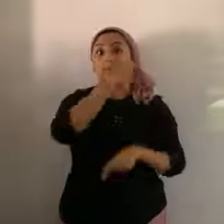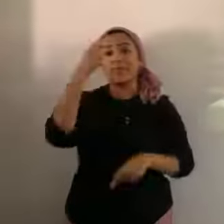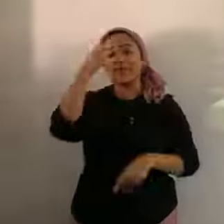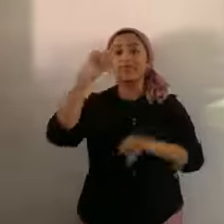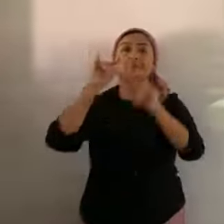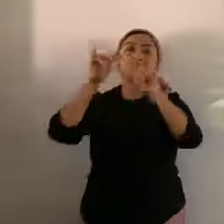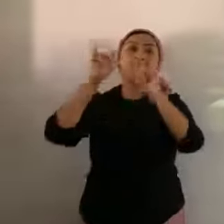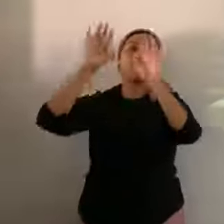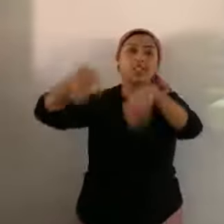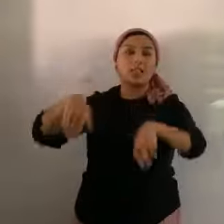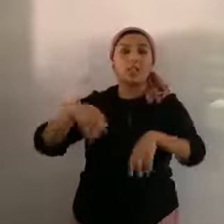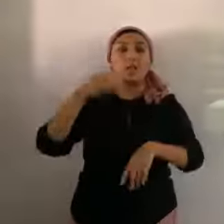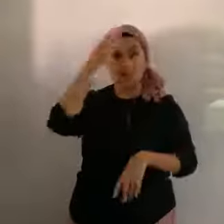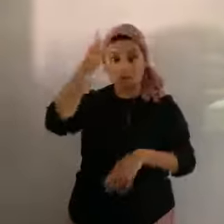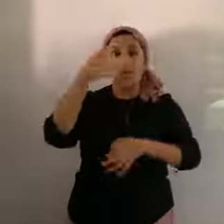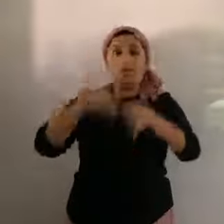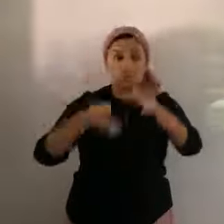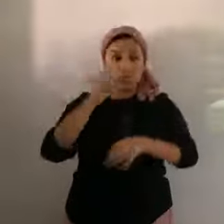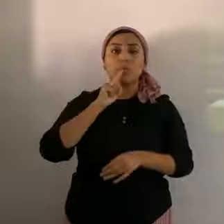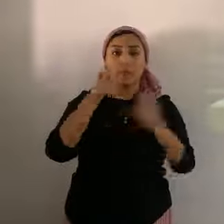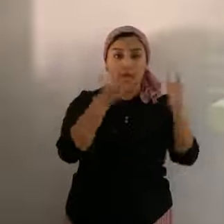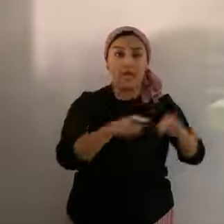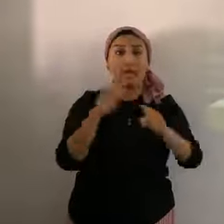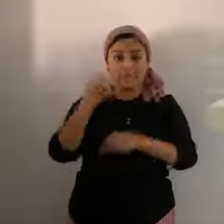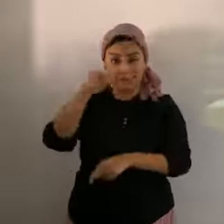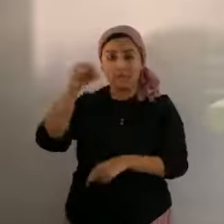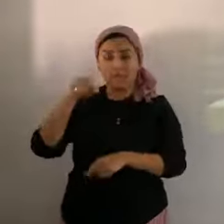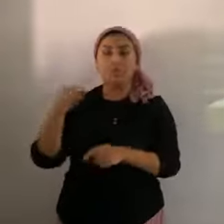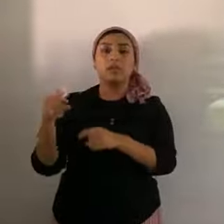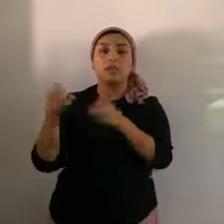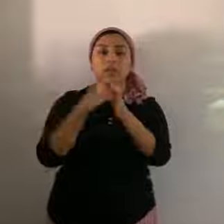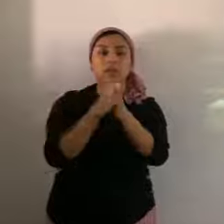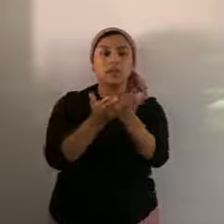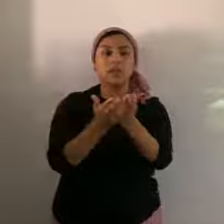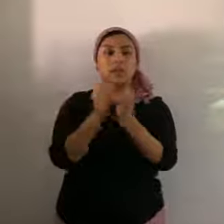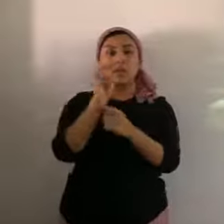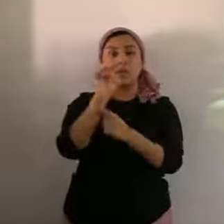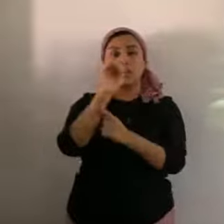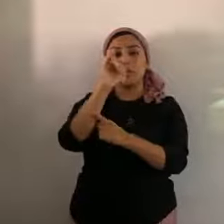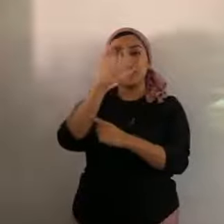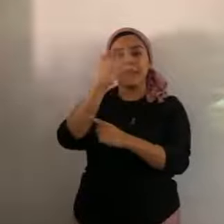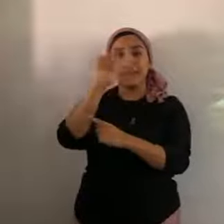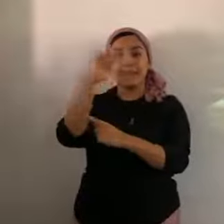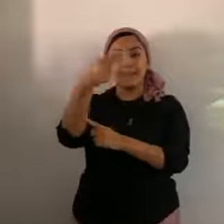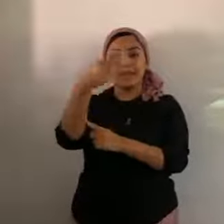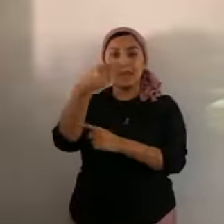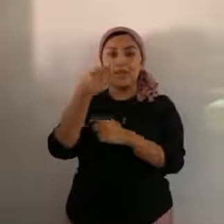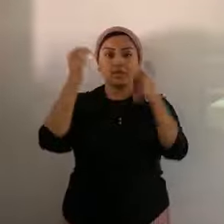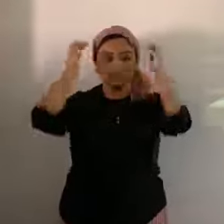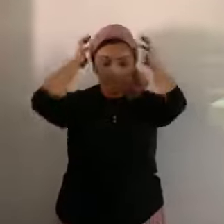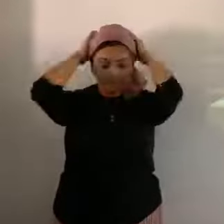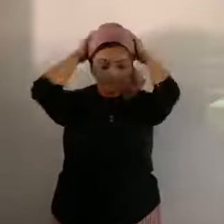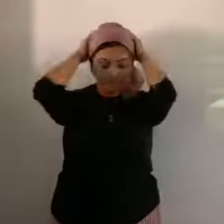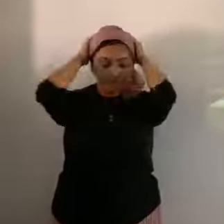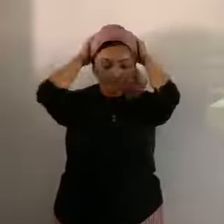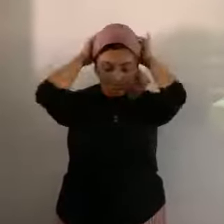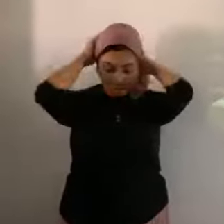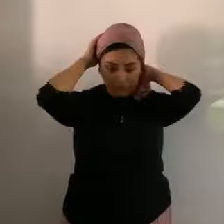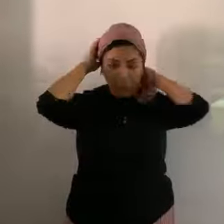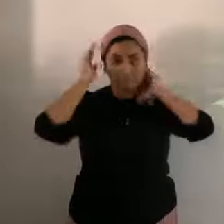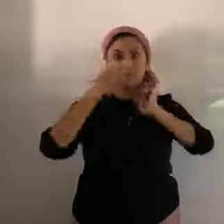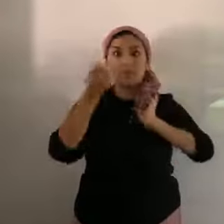de esto, pero viene juicio, amados, viene juicio. Vamos por favor a Miqueas, vamos por favor a Miqueas,